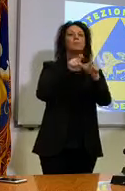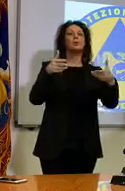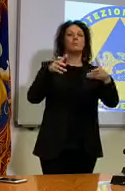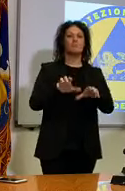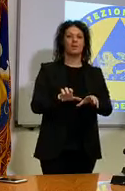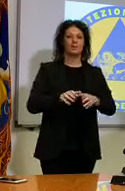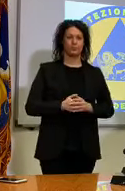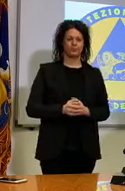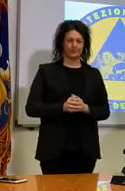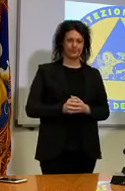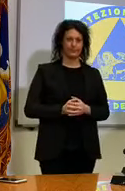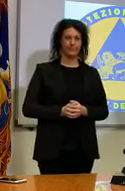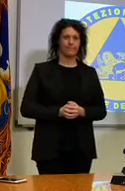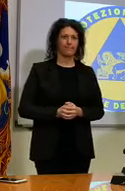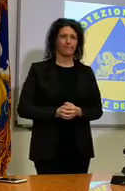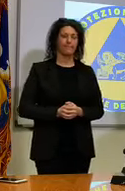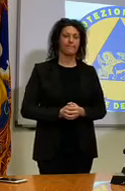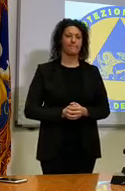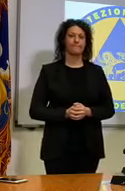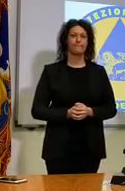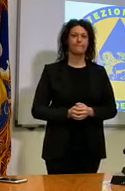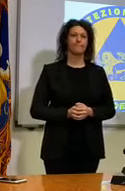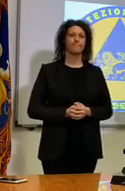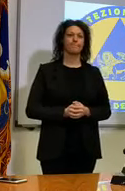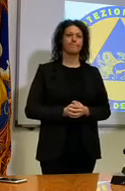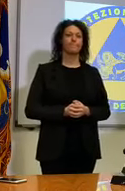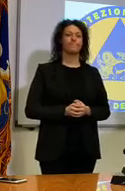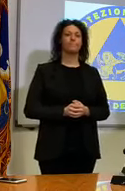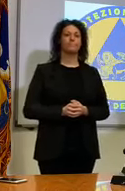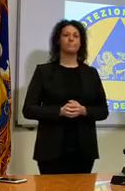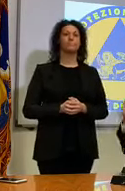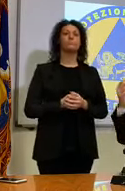Abbiamo in questo momento 10.000